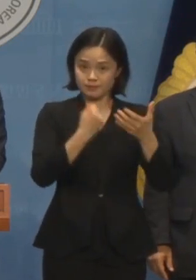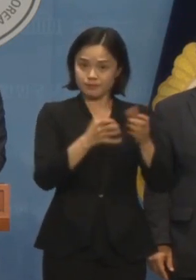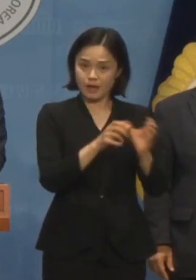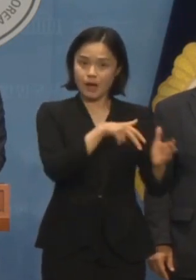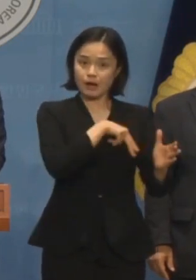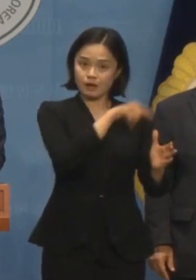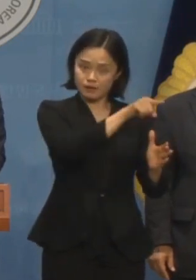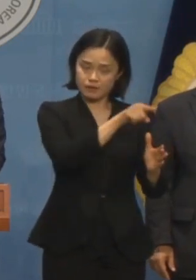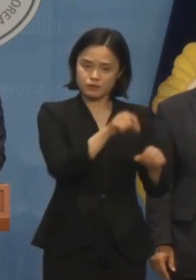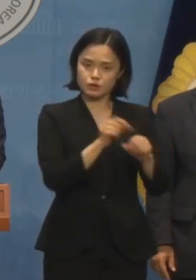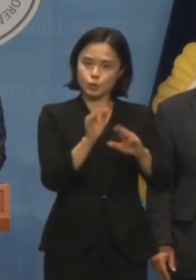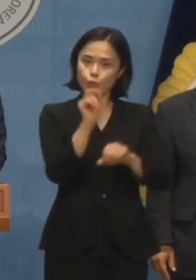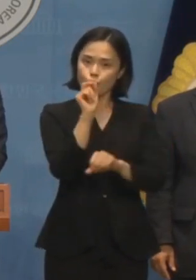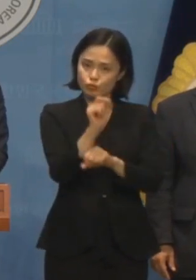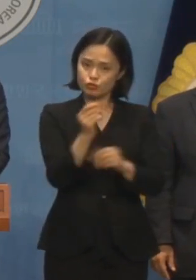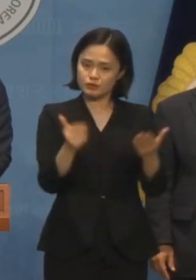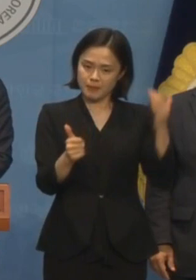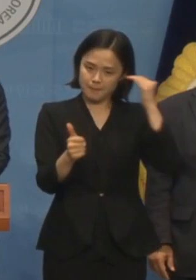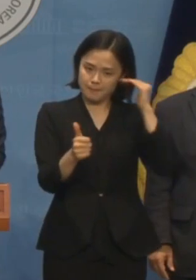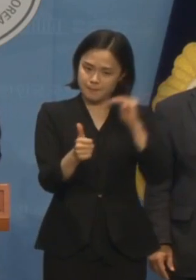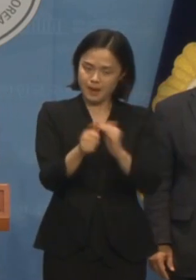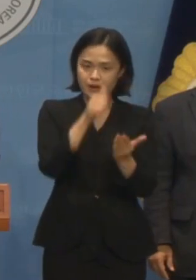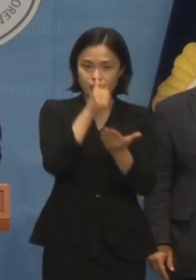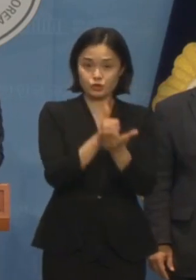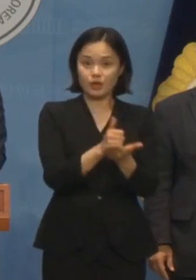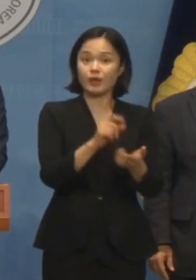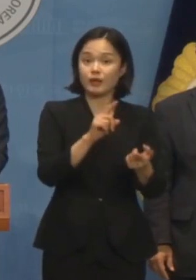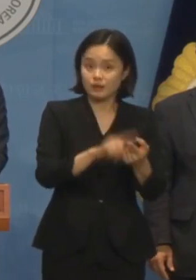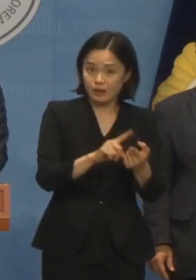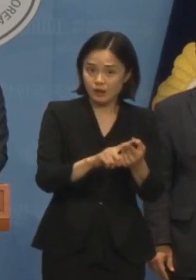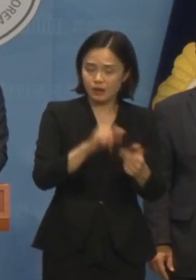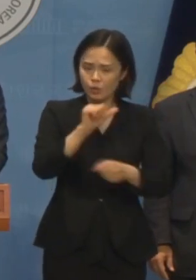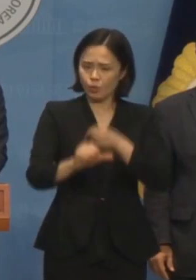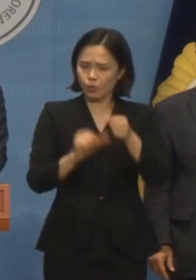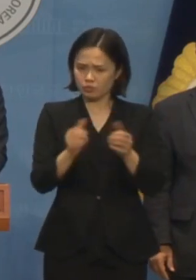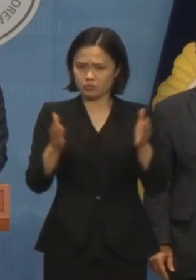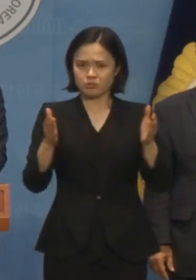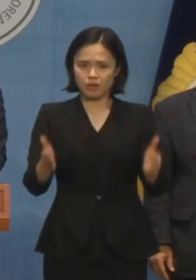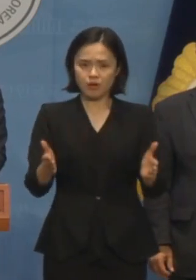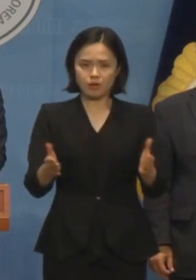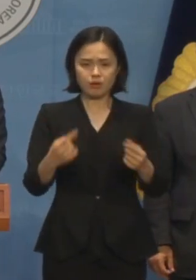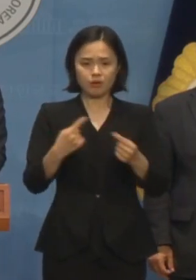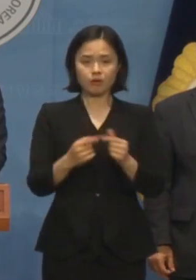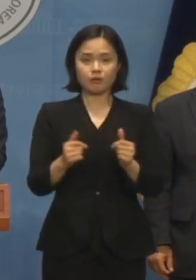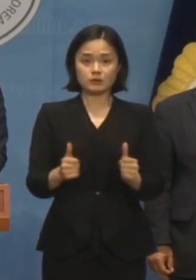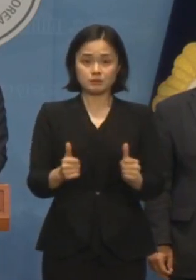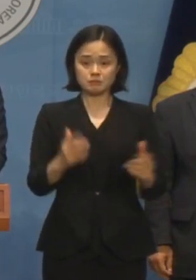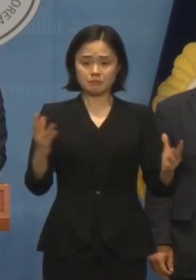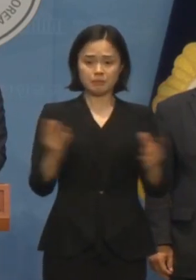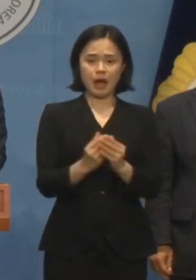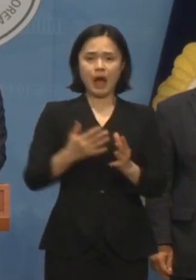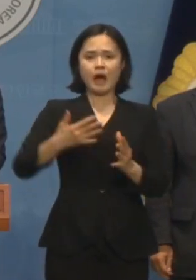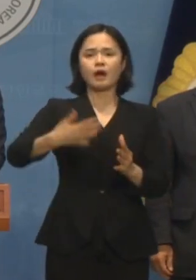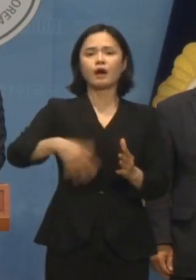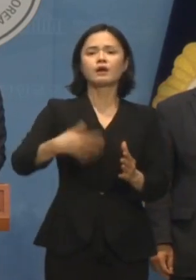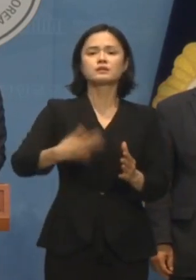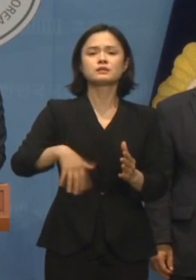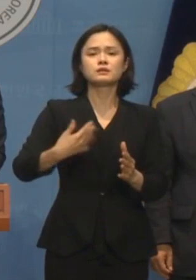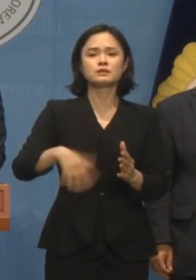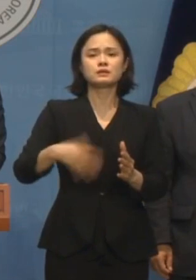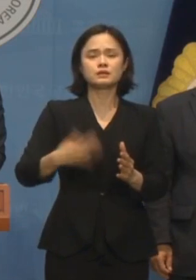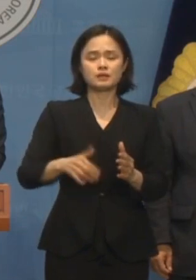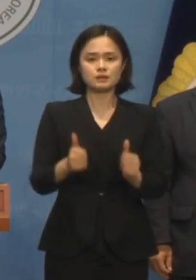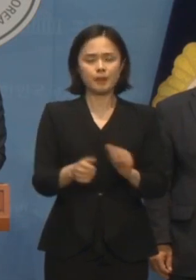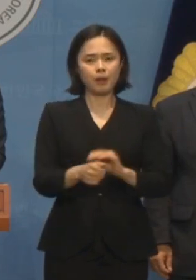등 사건에 대하여 장장 5년 넘는 시간이 흘러도 1심 재판을 끝마치지 못할 정도로